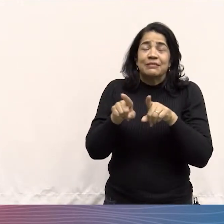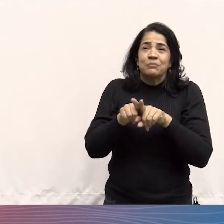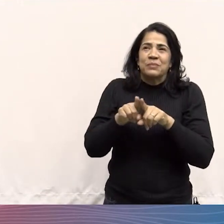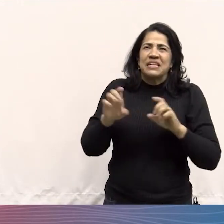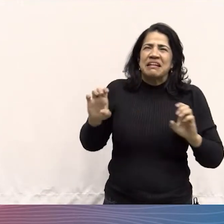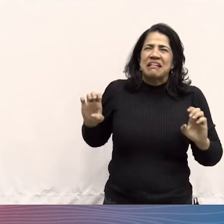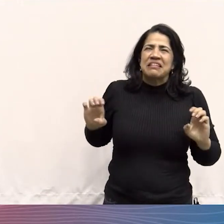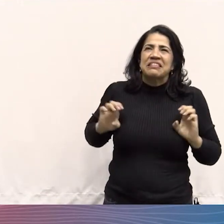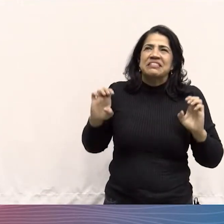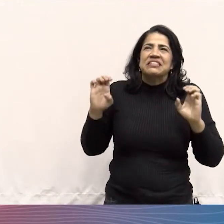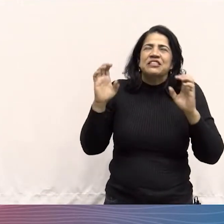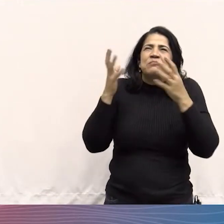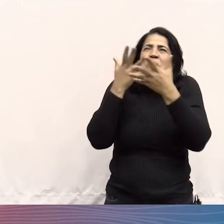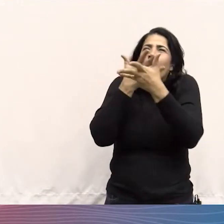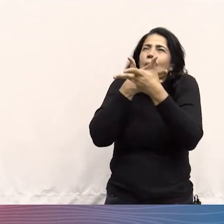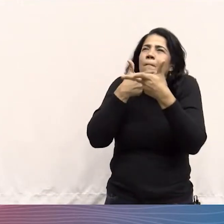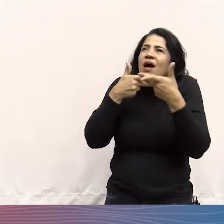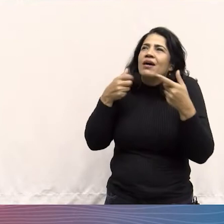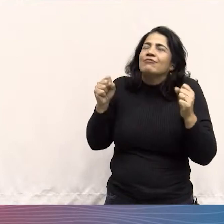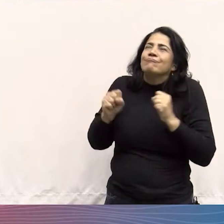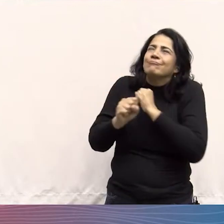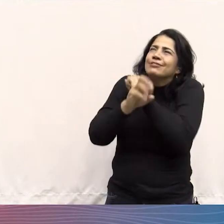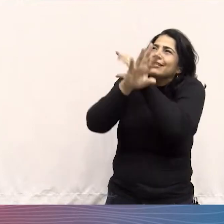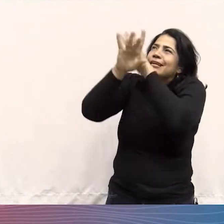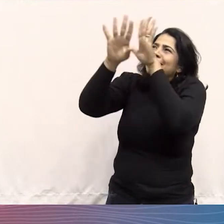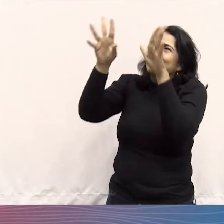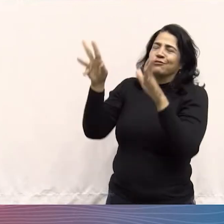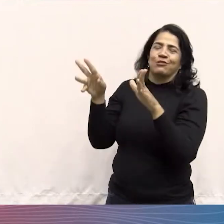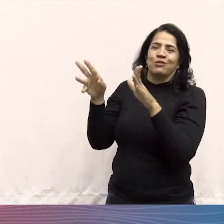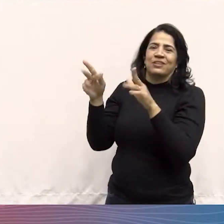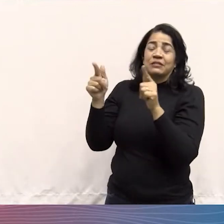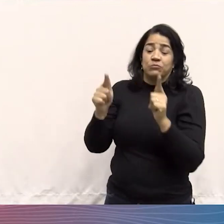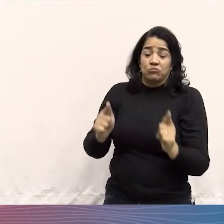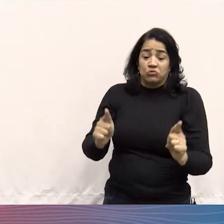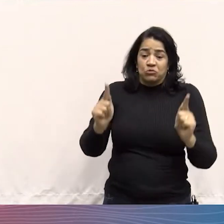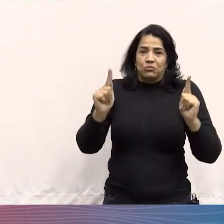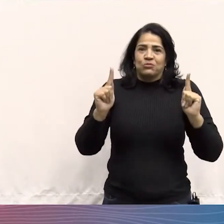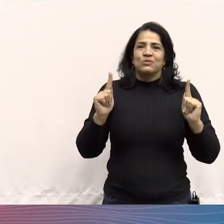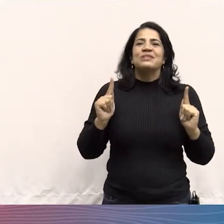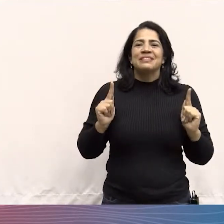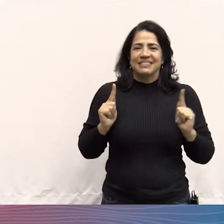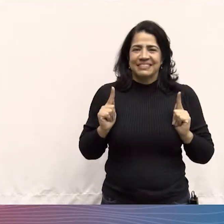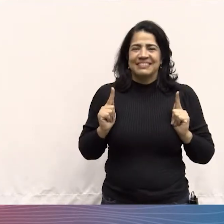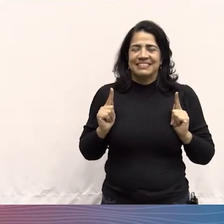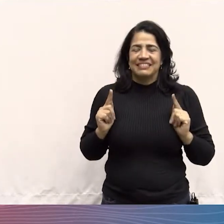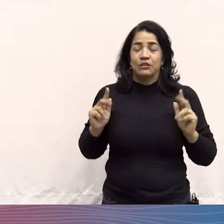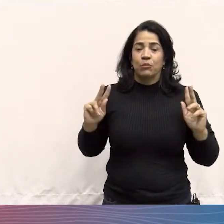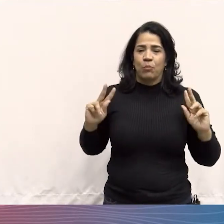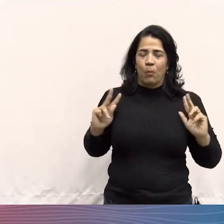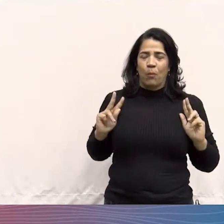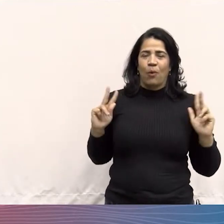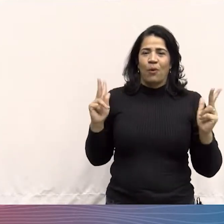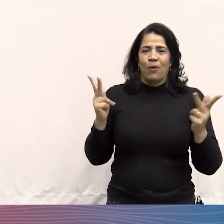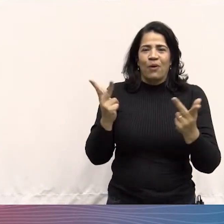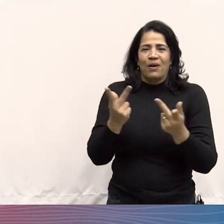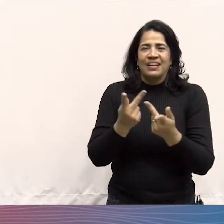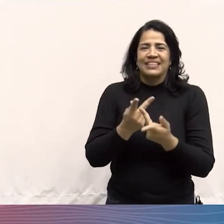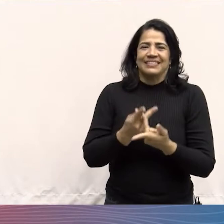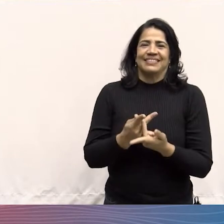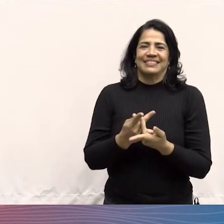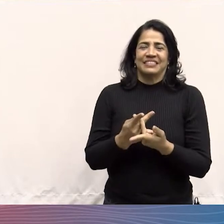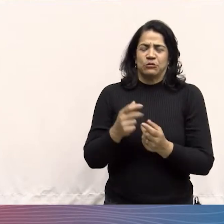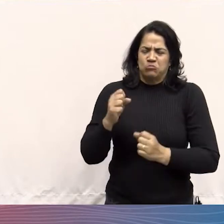santos, e qual a suprema grandeza do seu poder para com os que